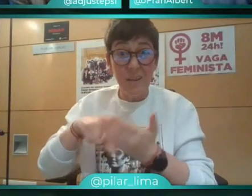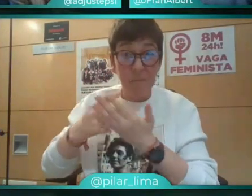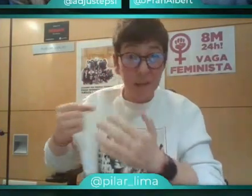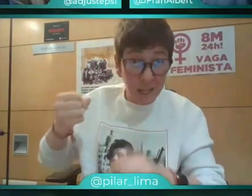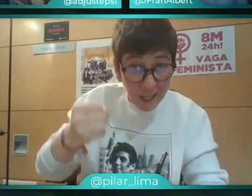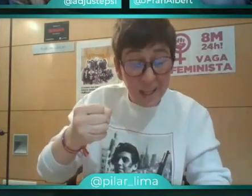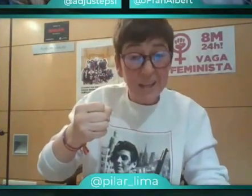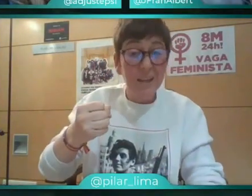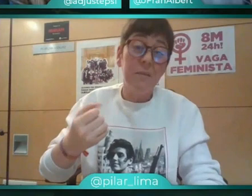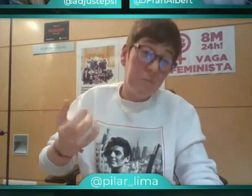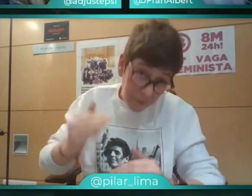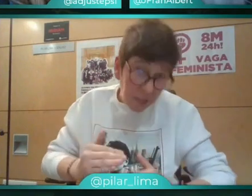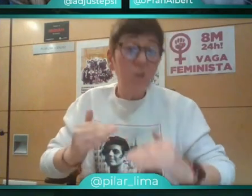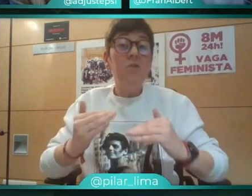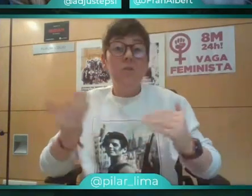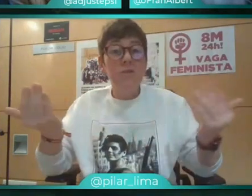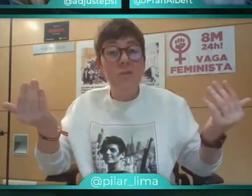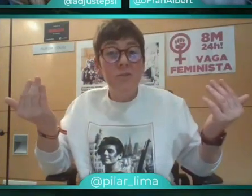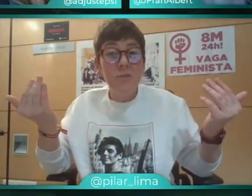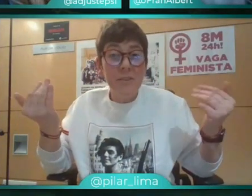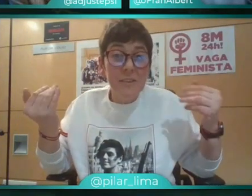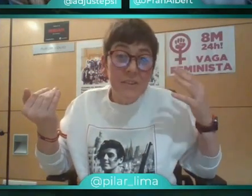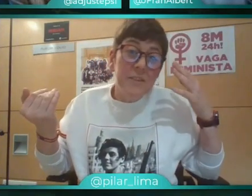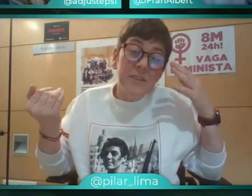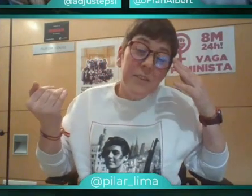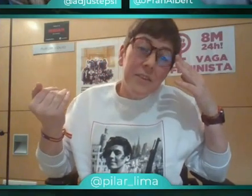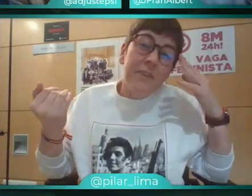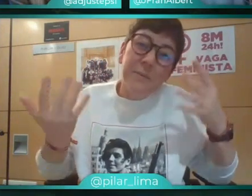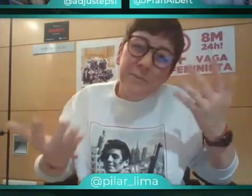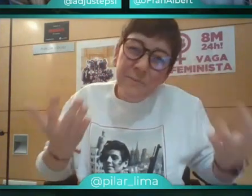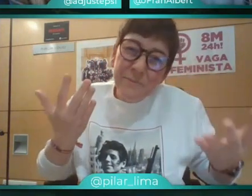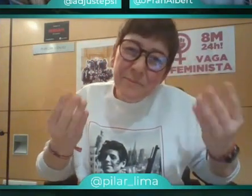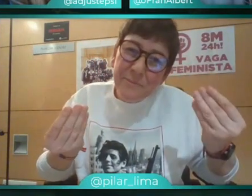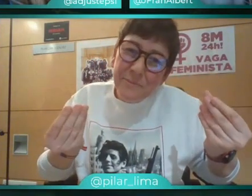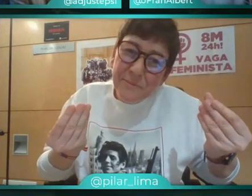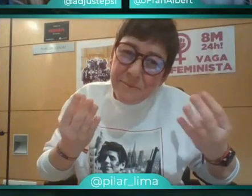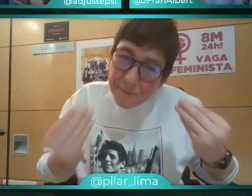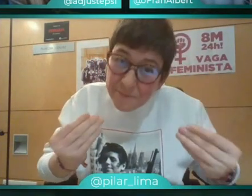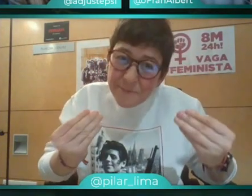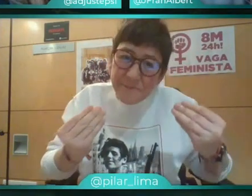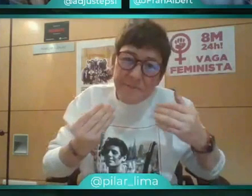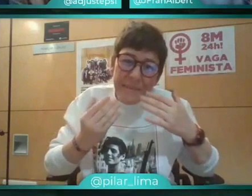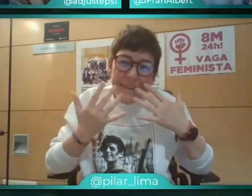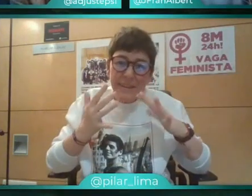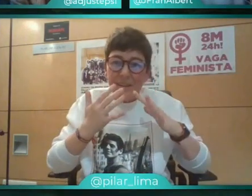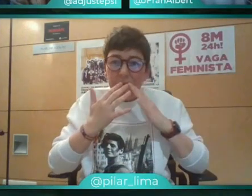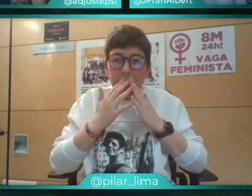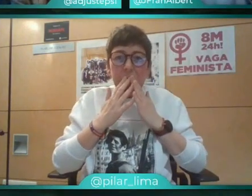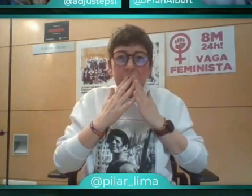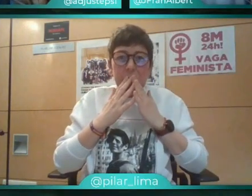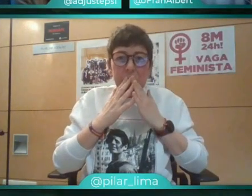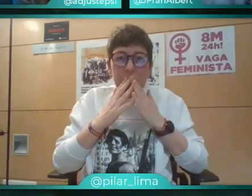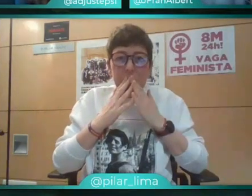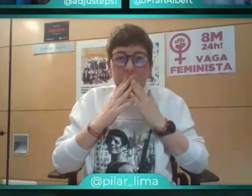encima una persona sorda que tiene que ir a acompañar su interpreta de lengua de signos pues menos todavía no sé si